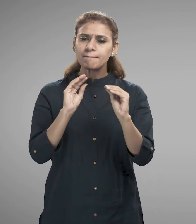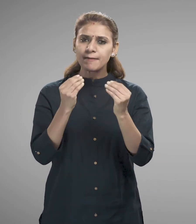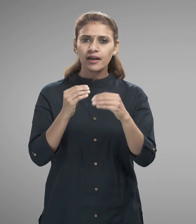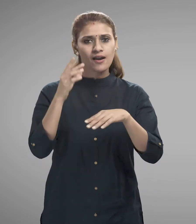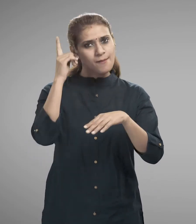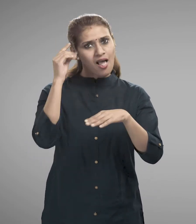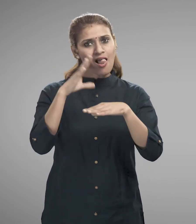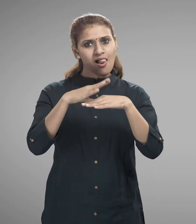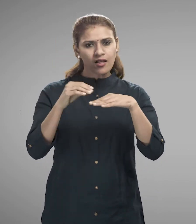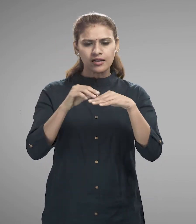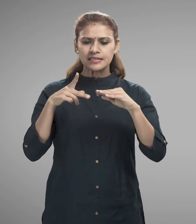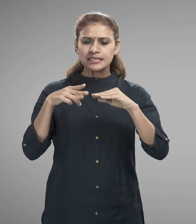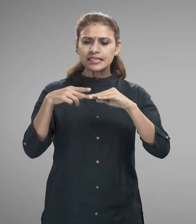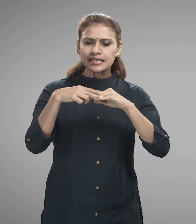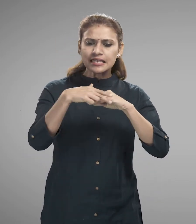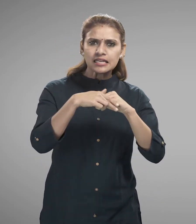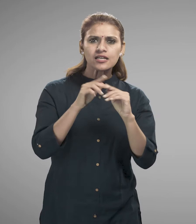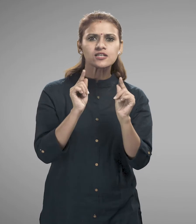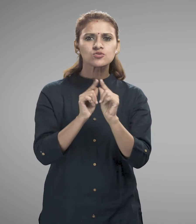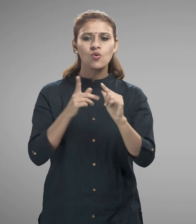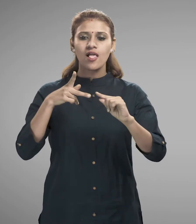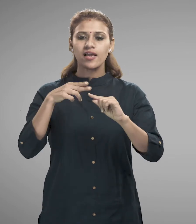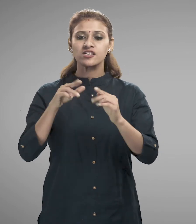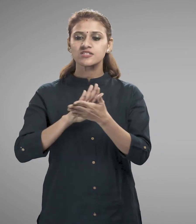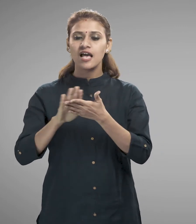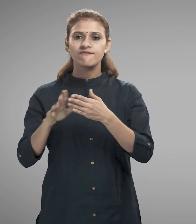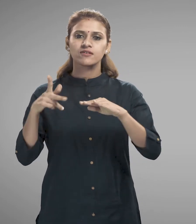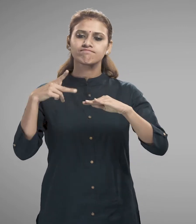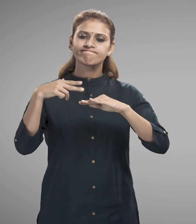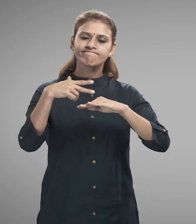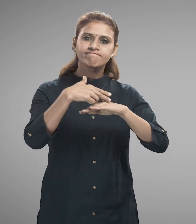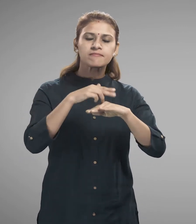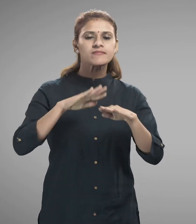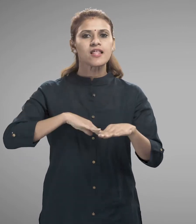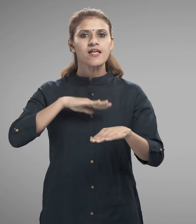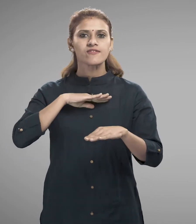जरूरत पड़ने पर आप साफ कैंची से जगवास्ती के बालों को काट सकते हैं।